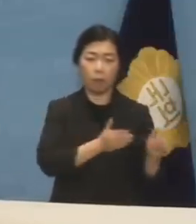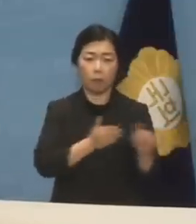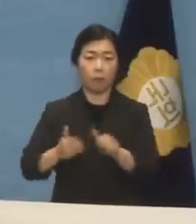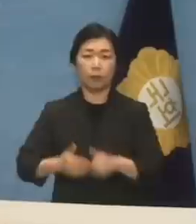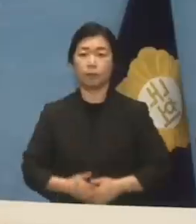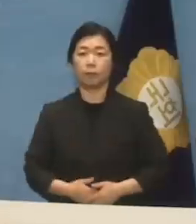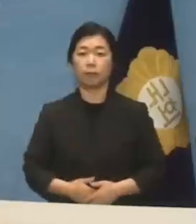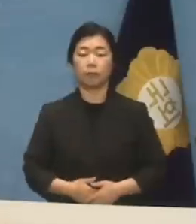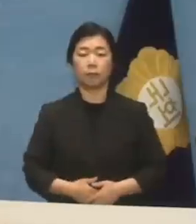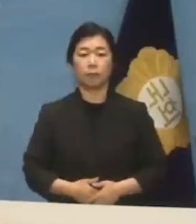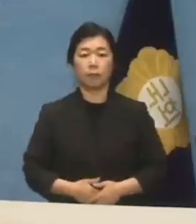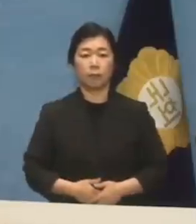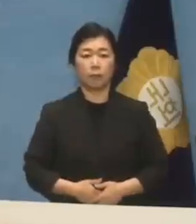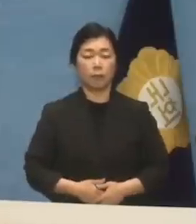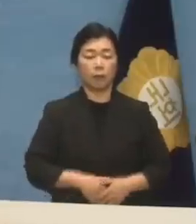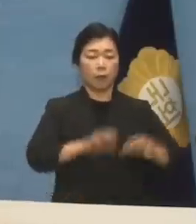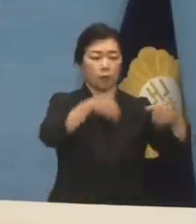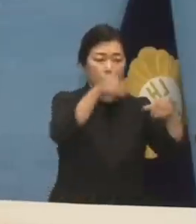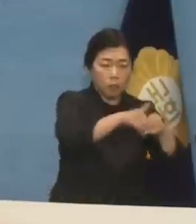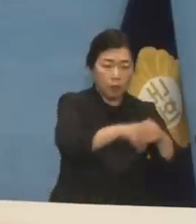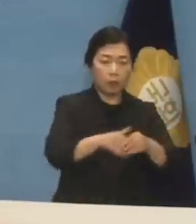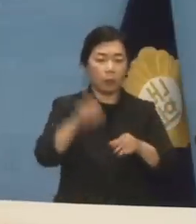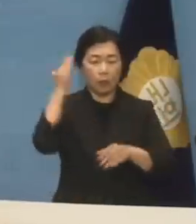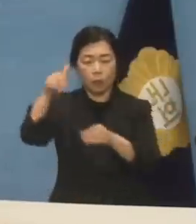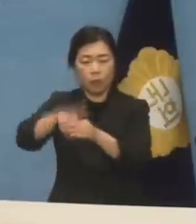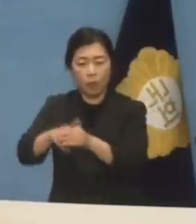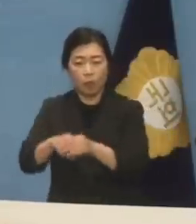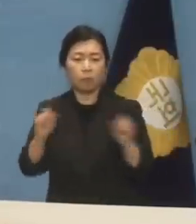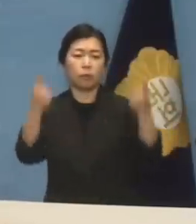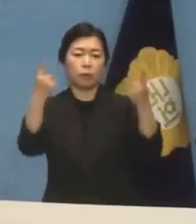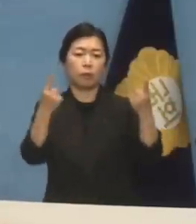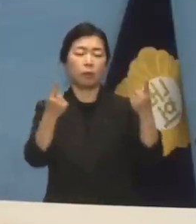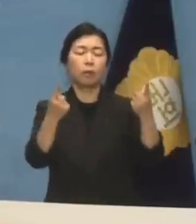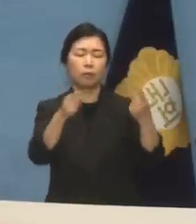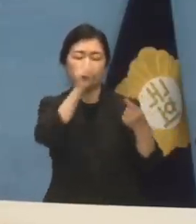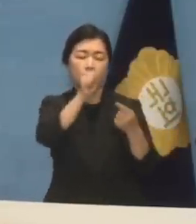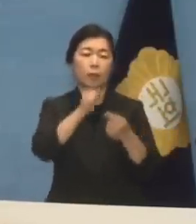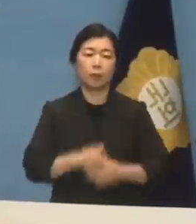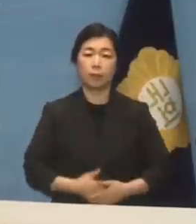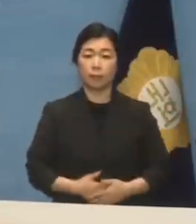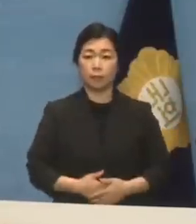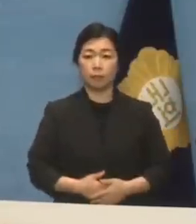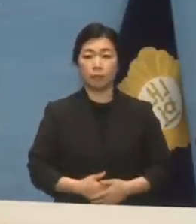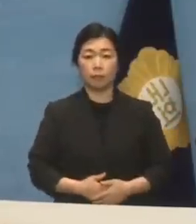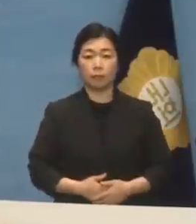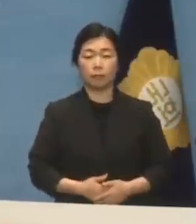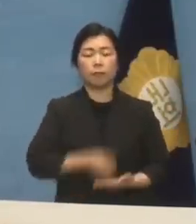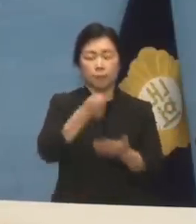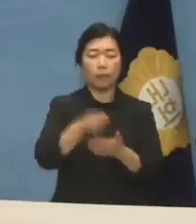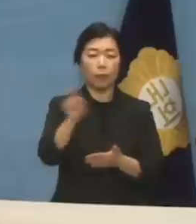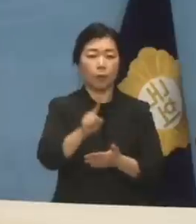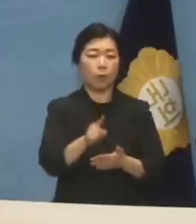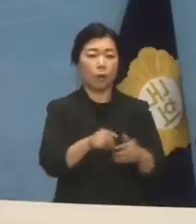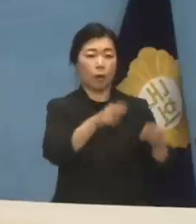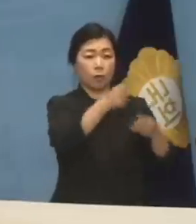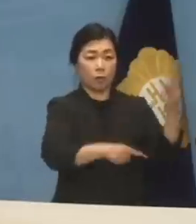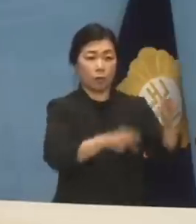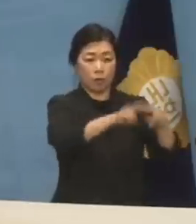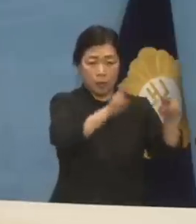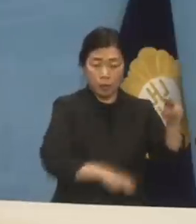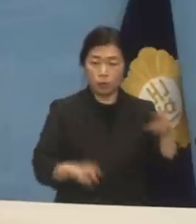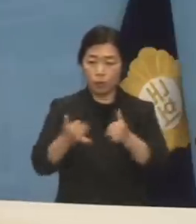바랍니다. 총선과 대선 같은 날에 해야 되지 않겠습니까? 답은 이미 정해졌습니다. 윤석열 퇴진, 국민 행복,